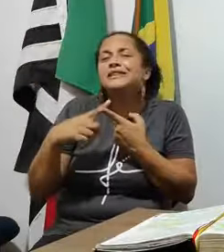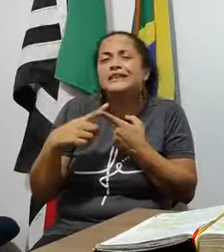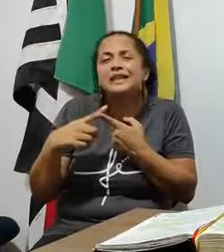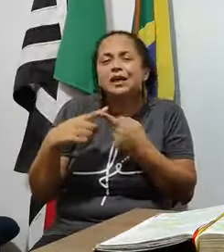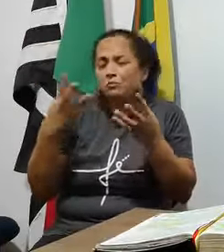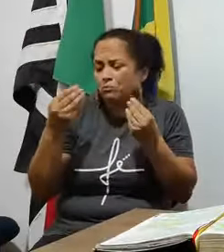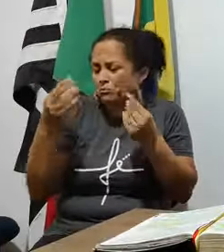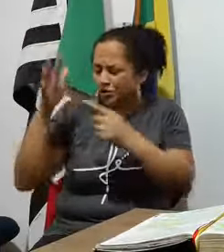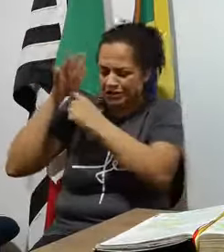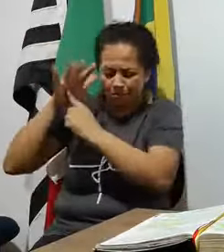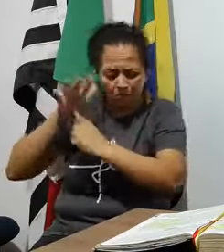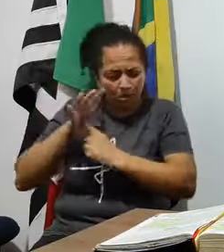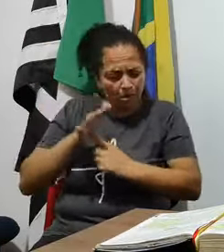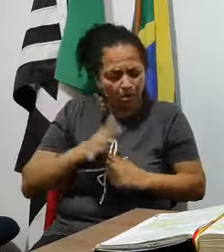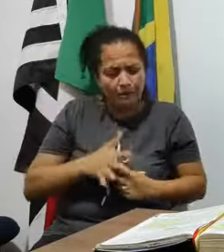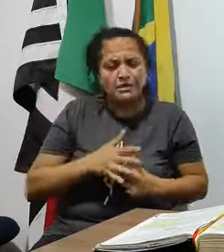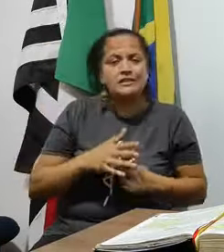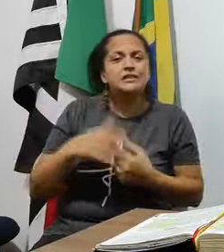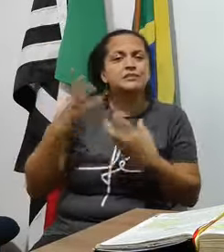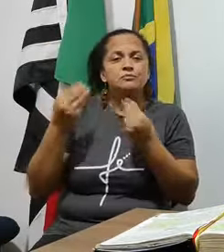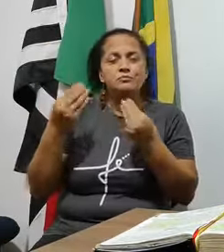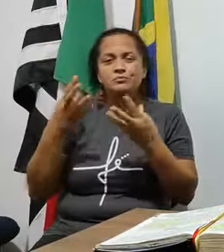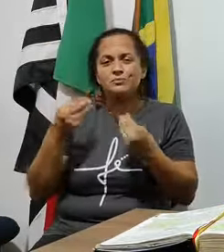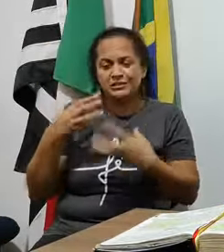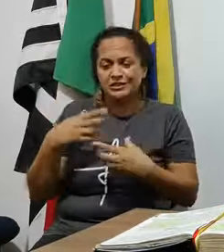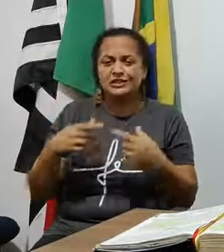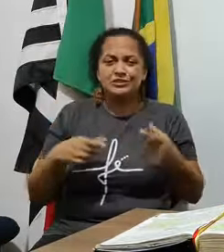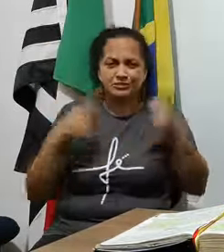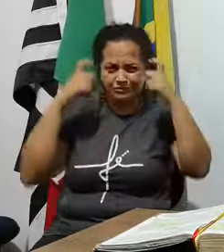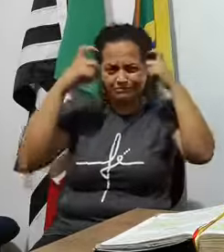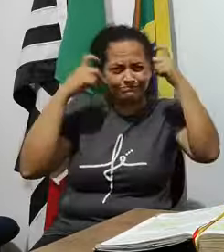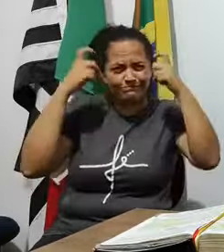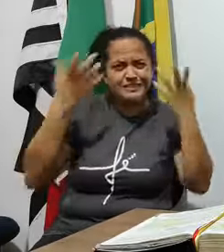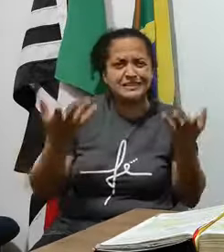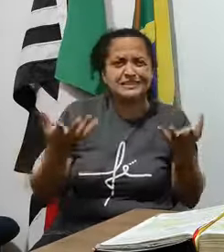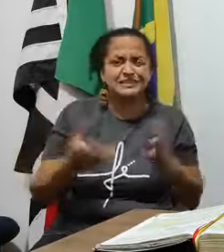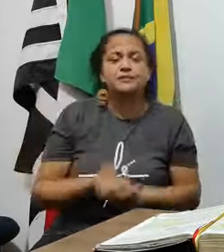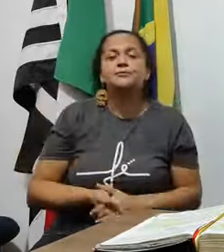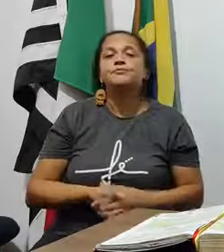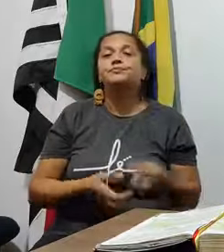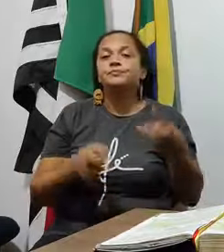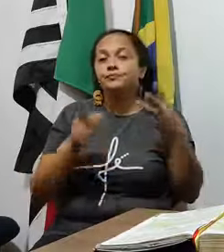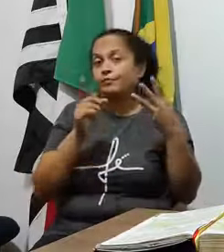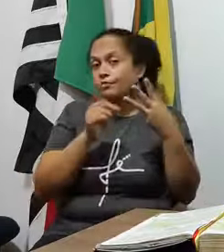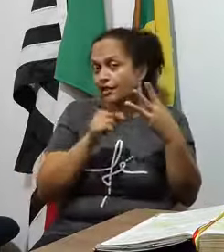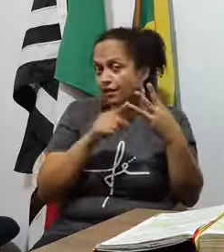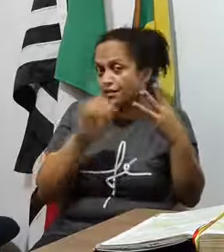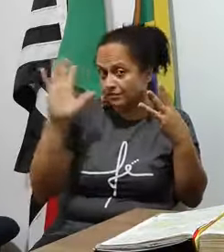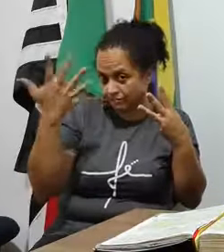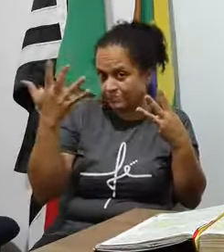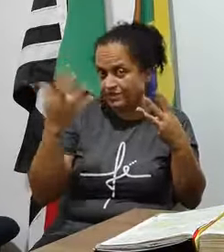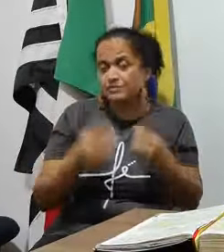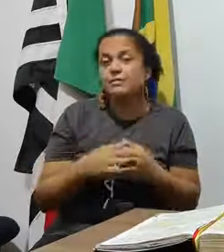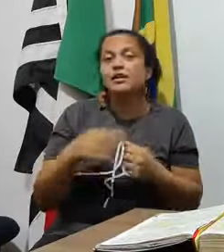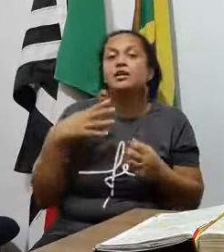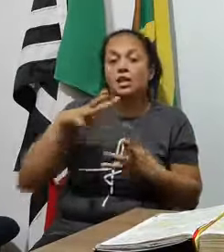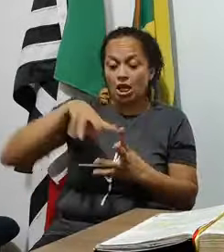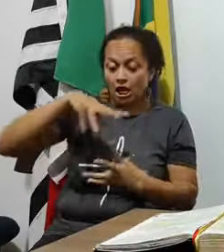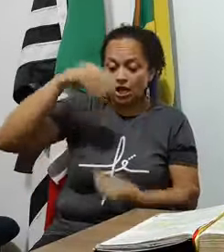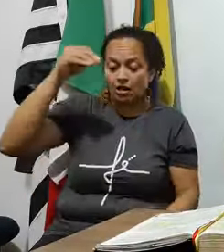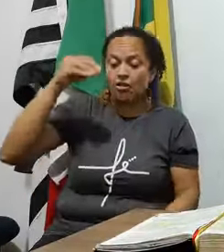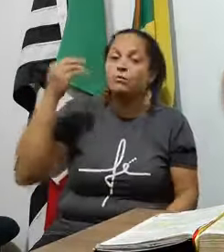tanta perturbação emocional. O terceiro efeito que ocorre com a nossa alma,